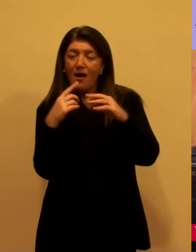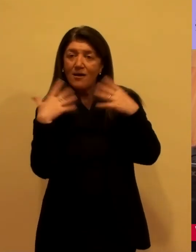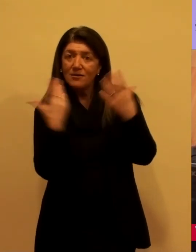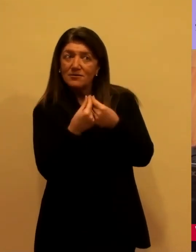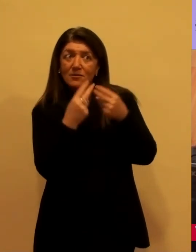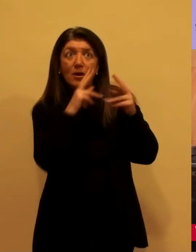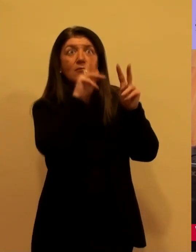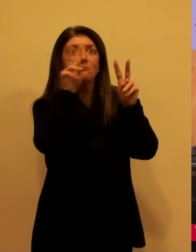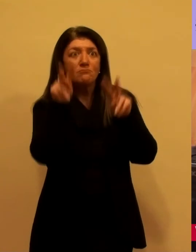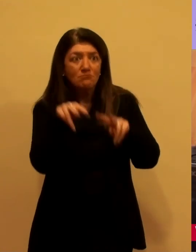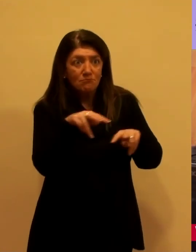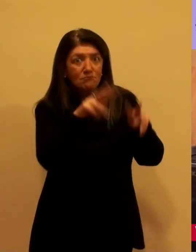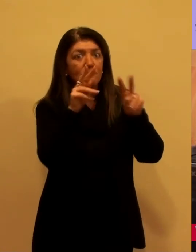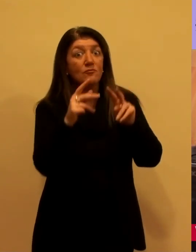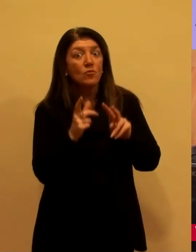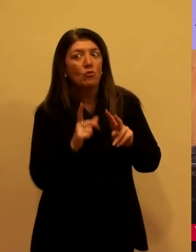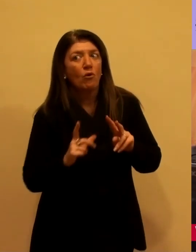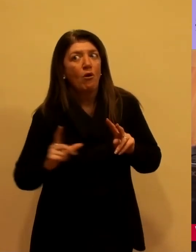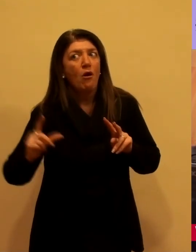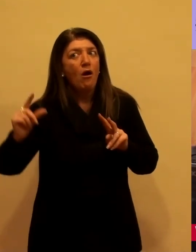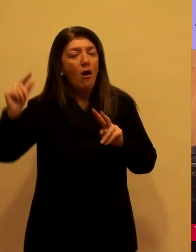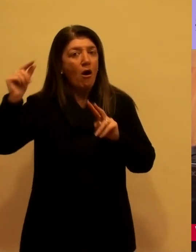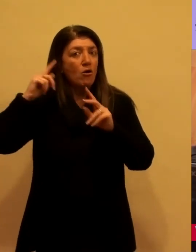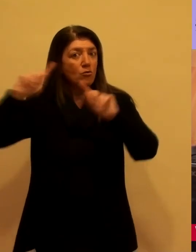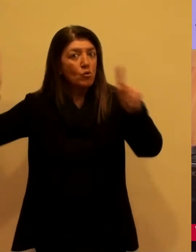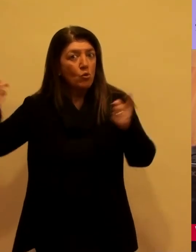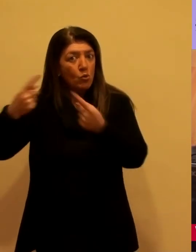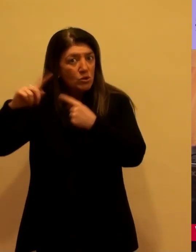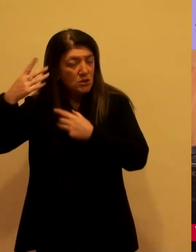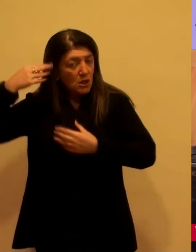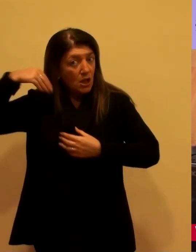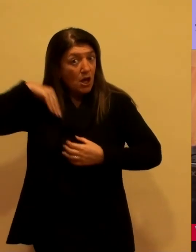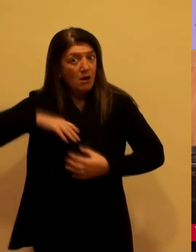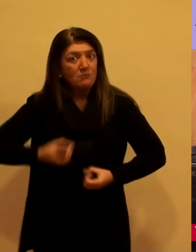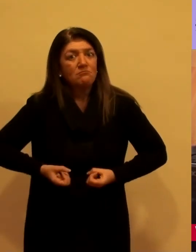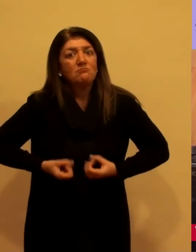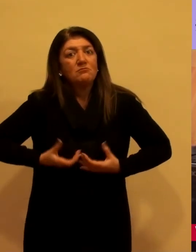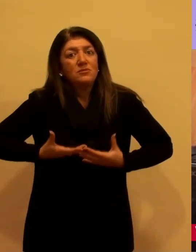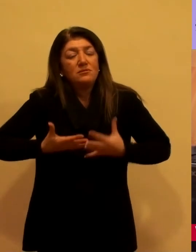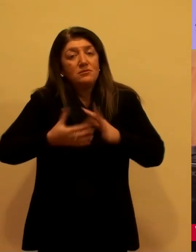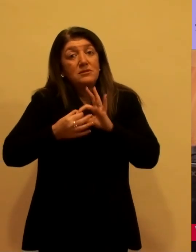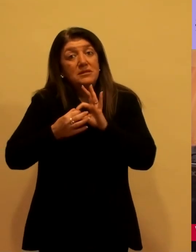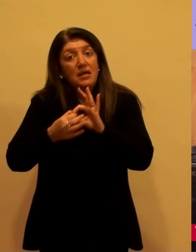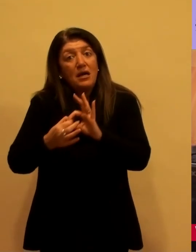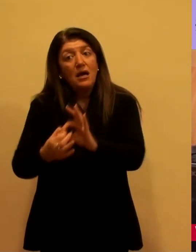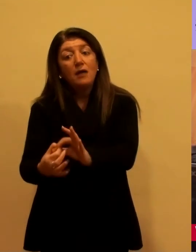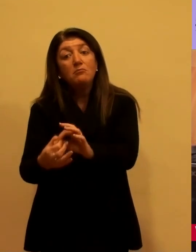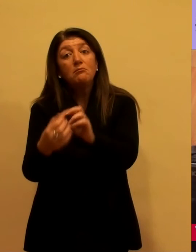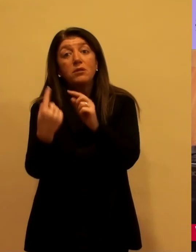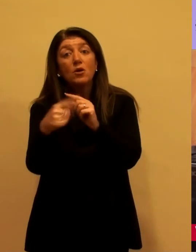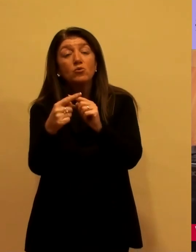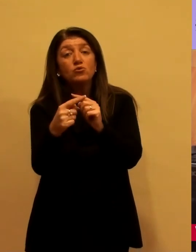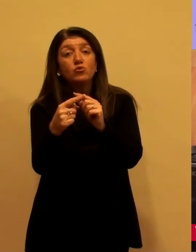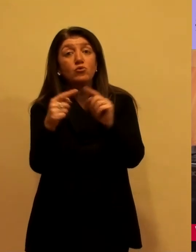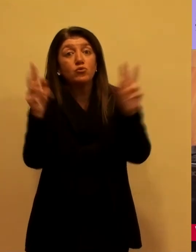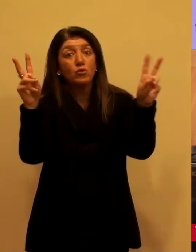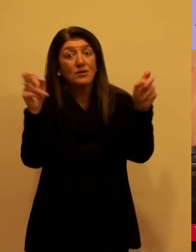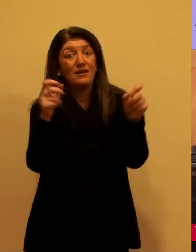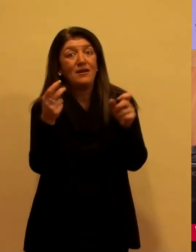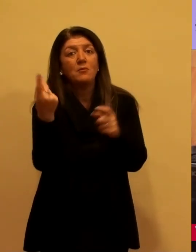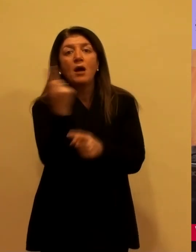la suggestione delle opere più la suggestione delle note musicali legate sempre comunque alla natura delle,